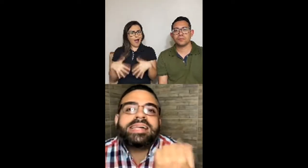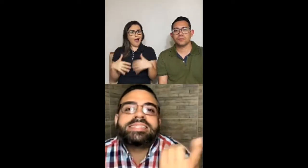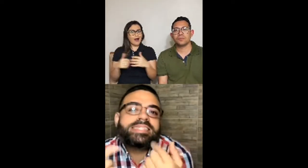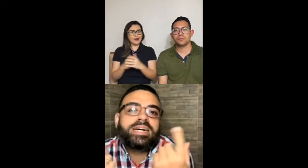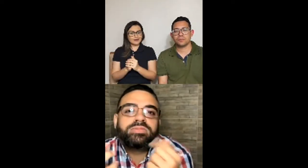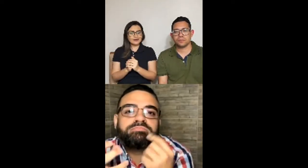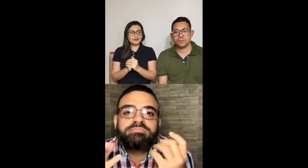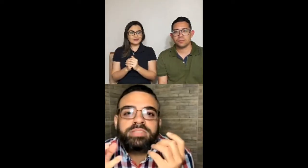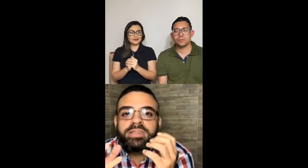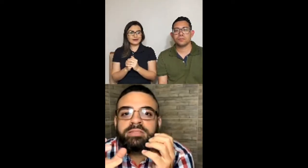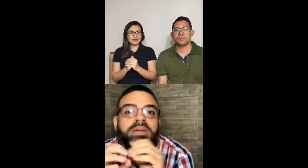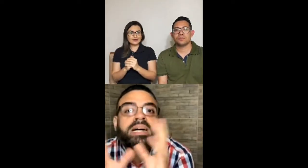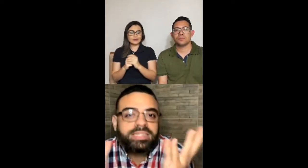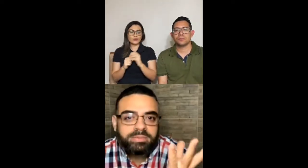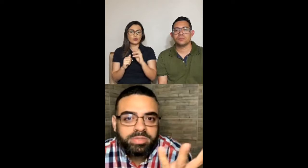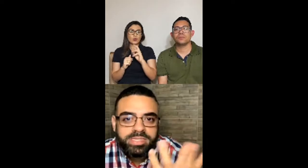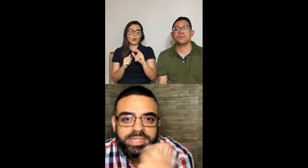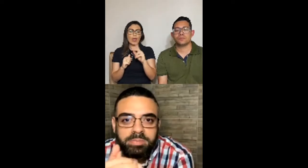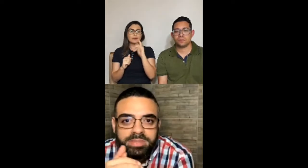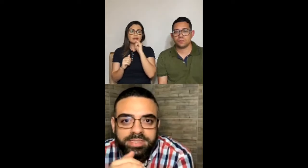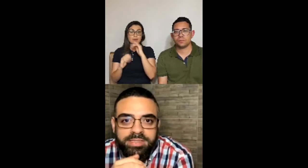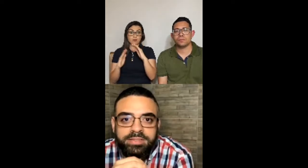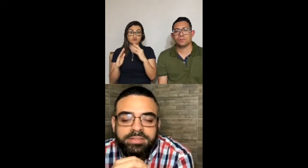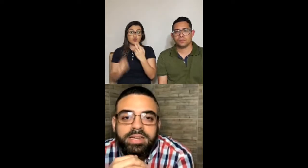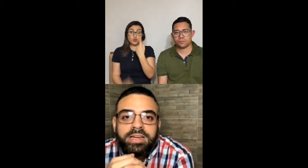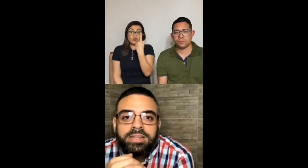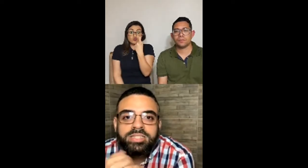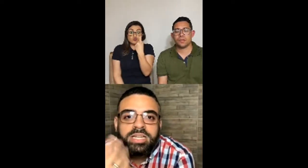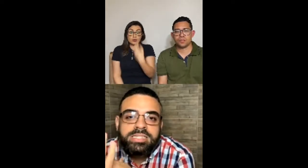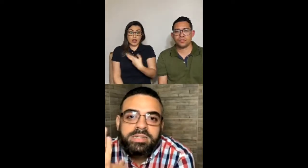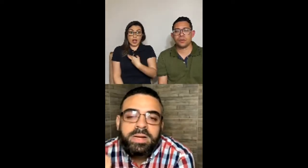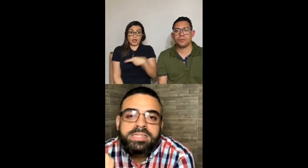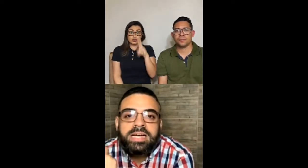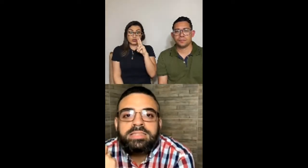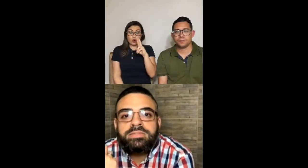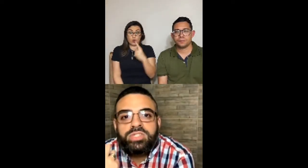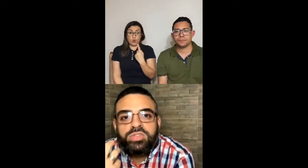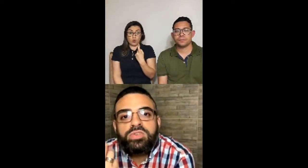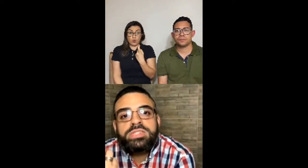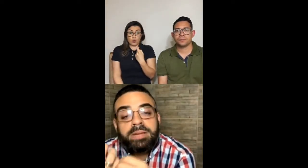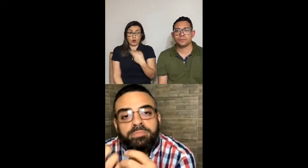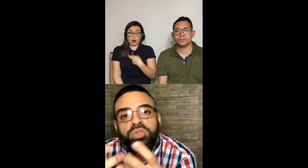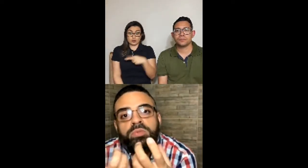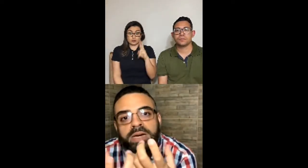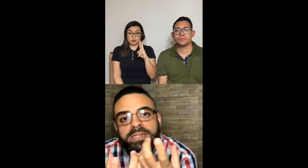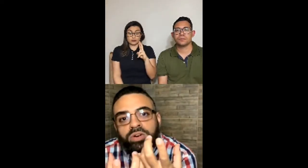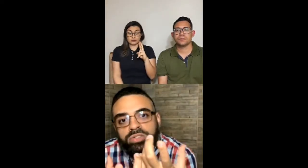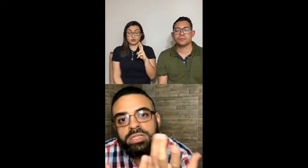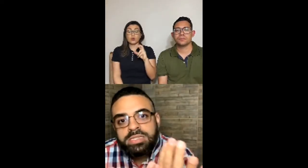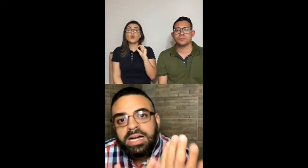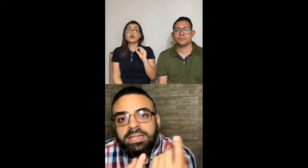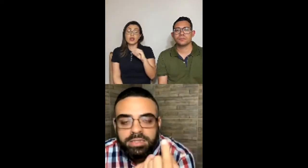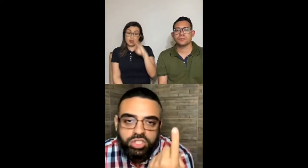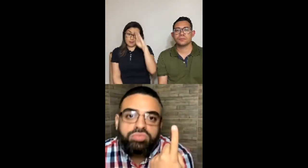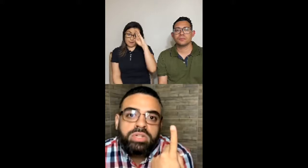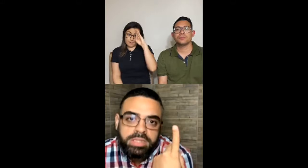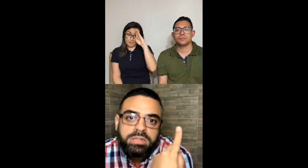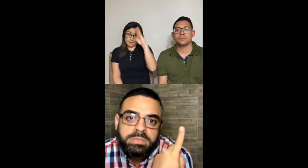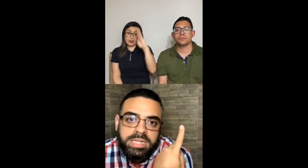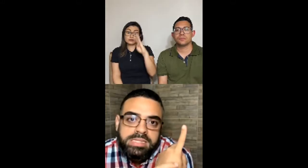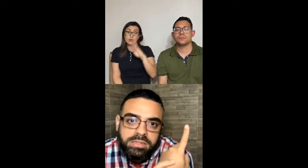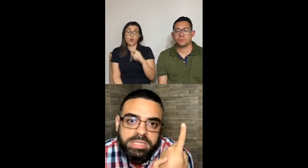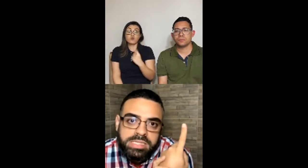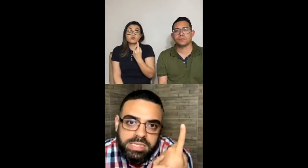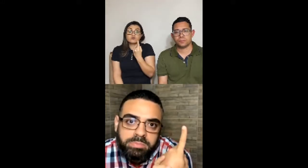assim, nossa, não tem mais uma denominação que manda, por exemplo, entendeu? Na